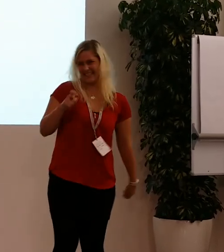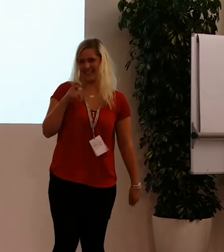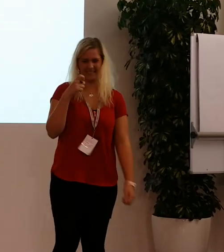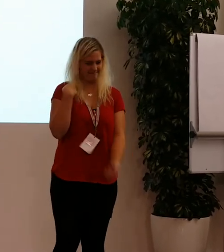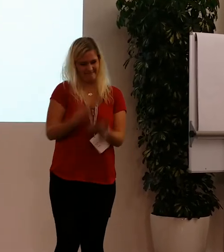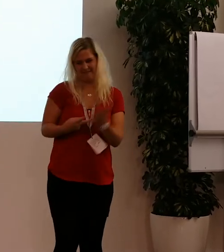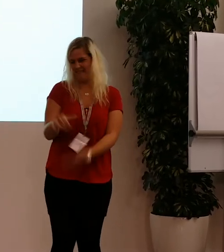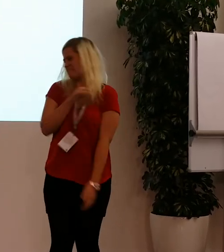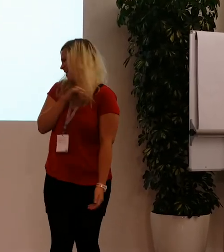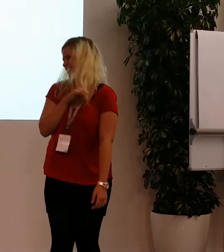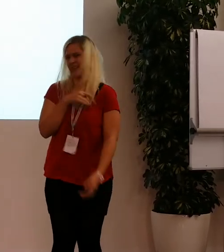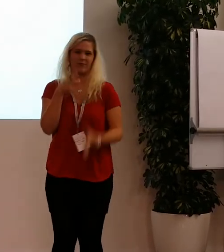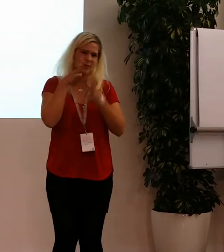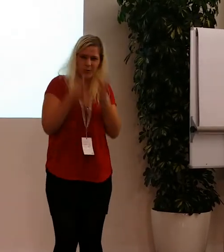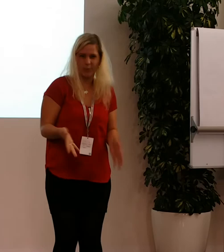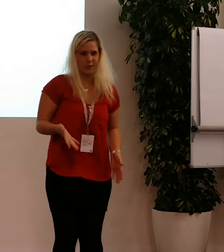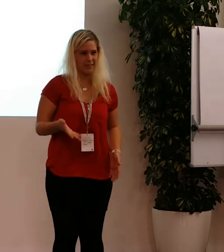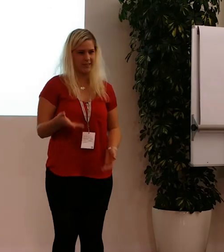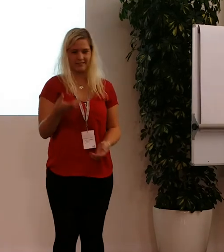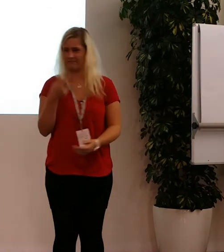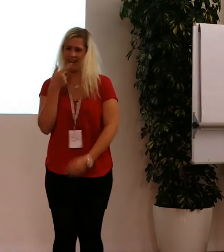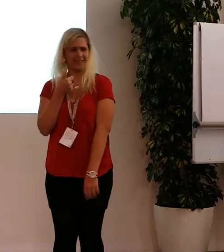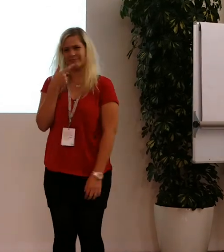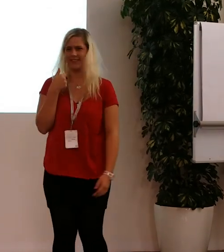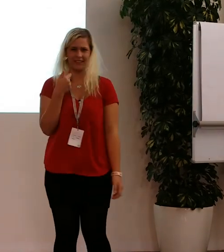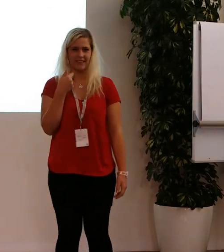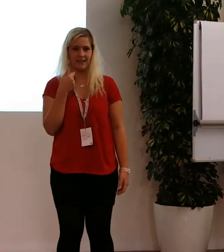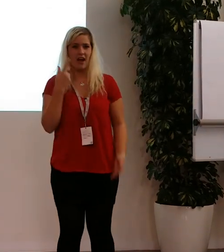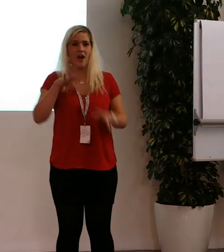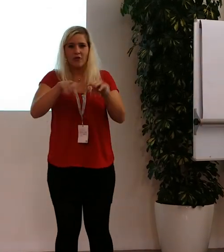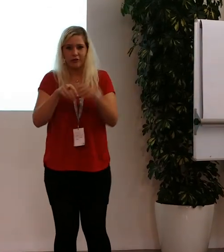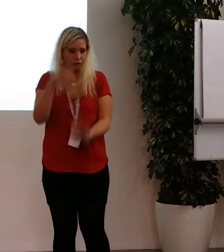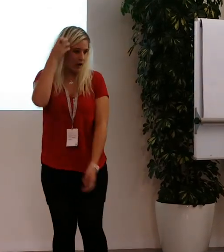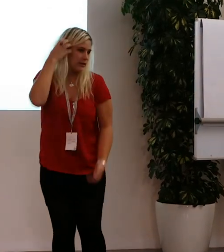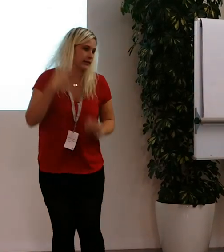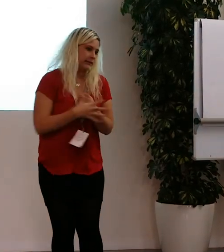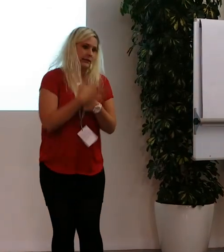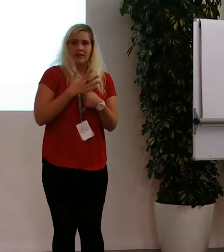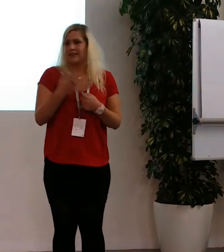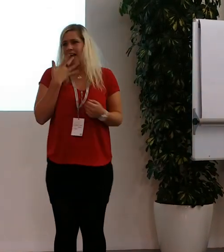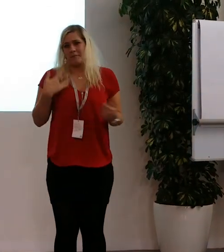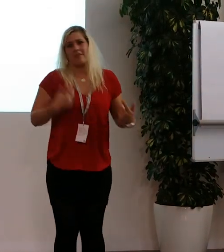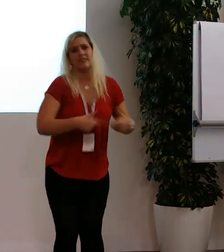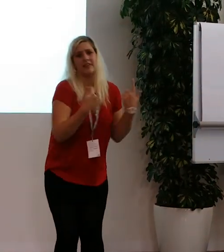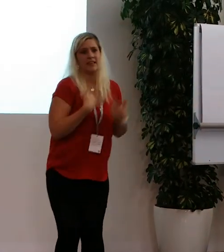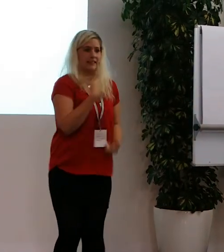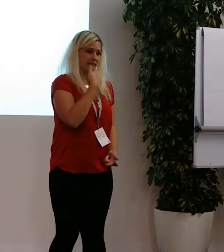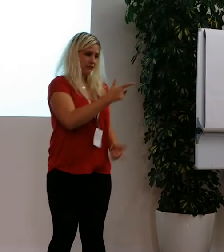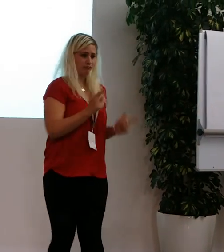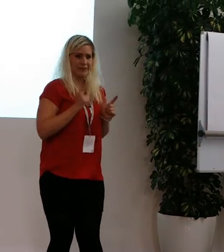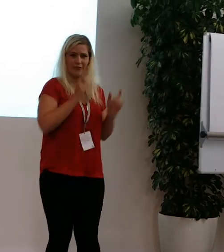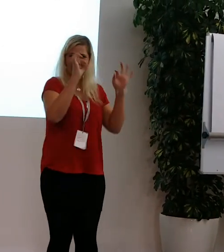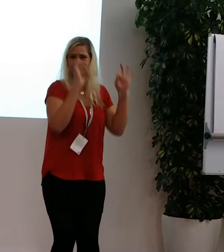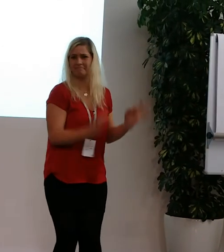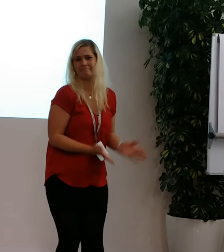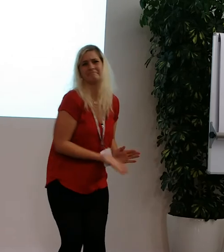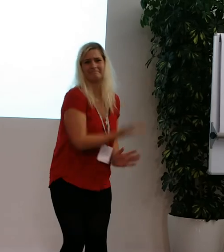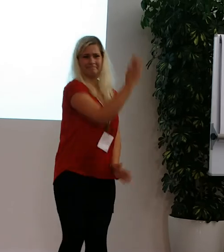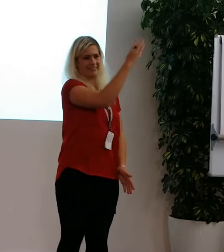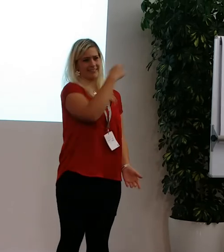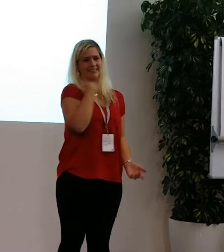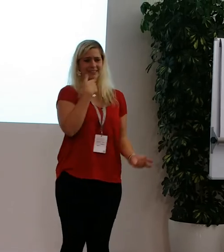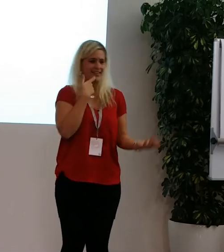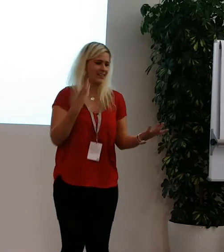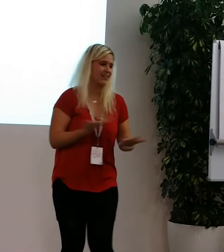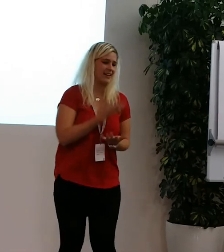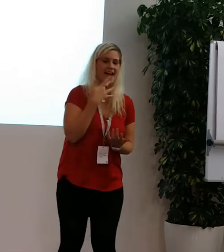puberta. Všichni děti zdorují, nic je nebaví, nic nechtějí dělat, nic se jim nelíbí. A rodiče jsou z toho nervózní, už